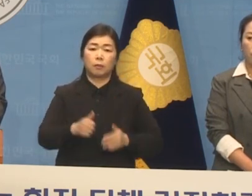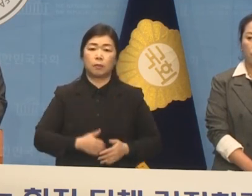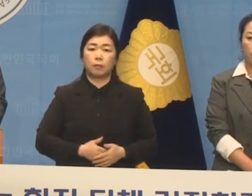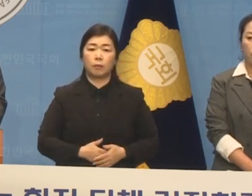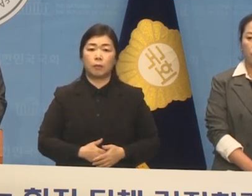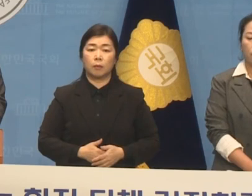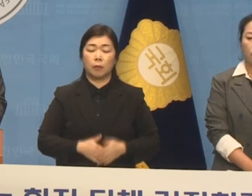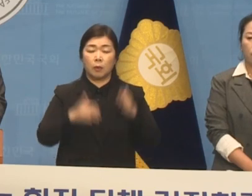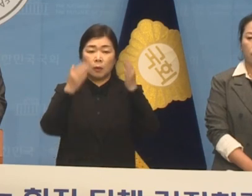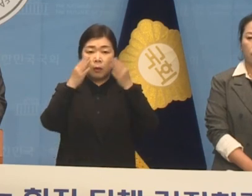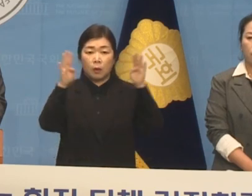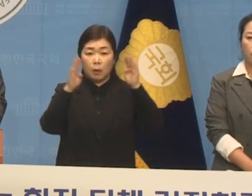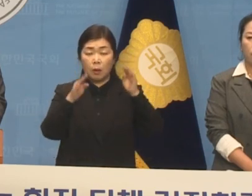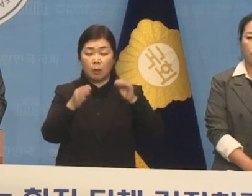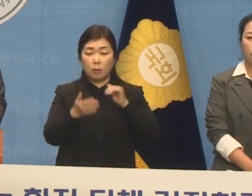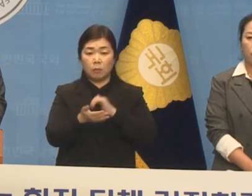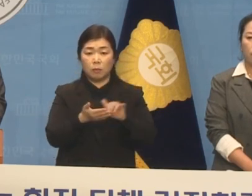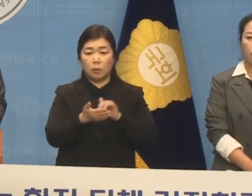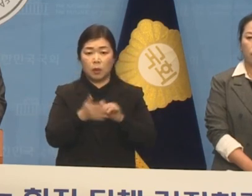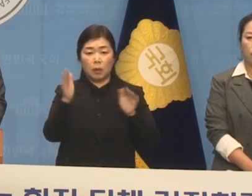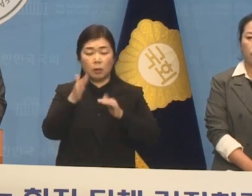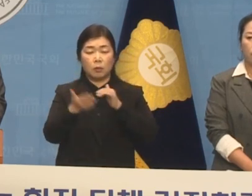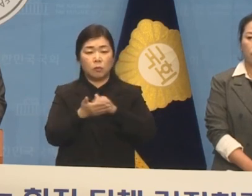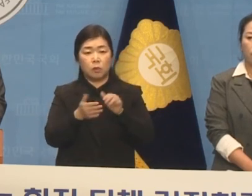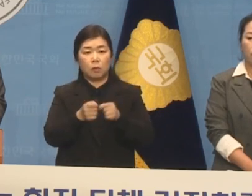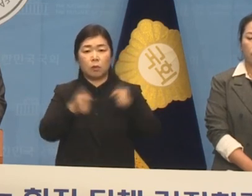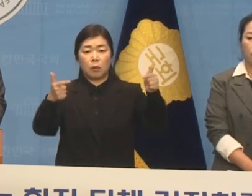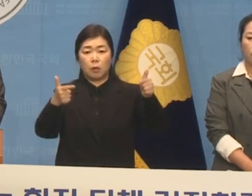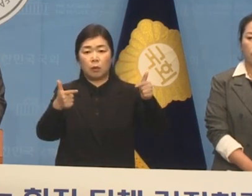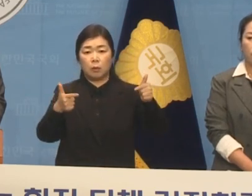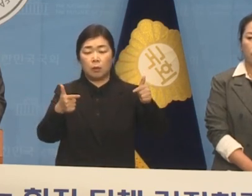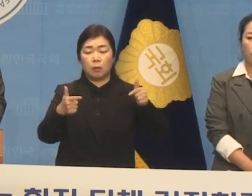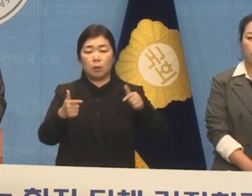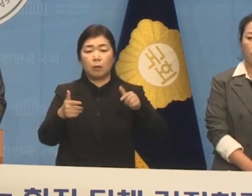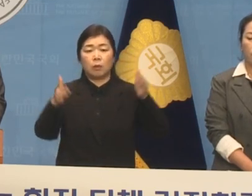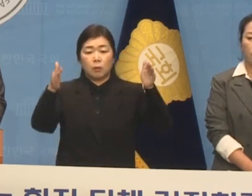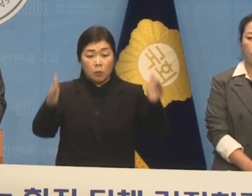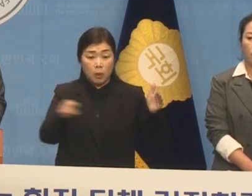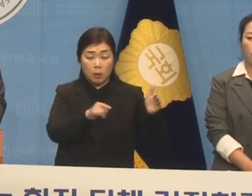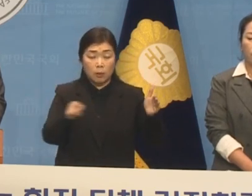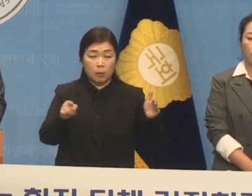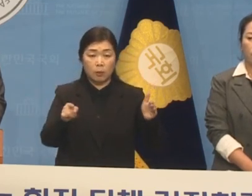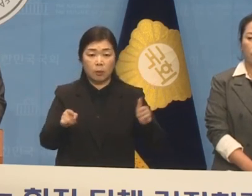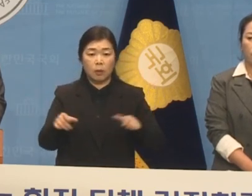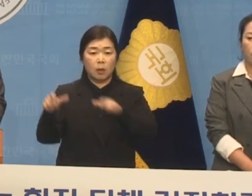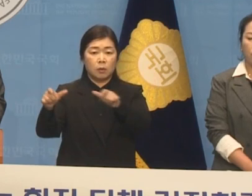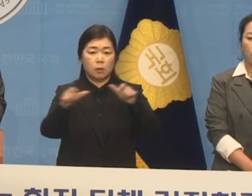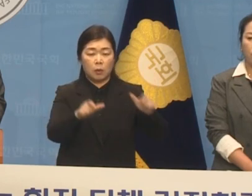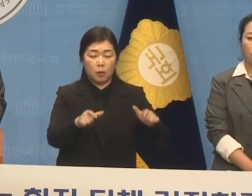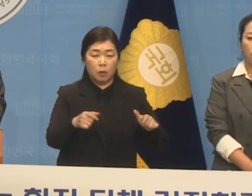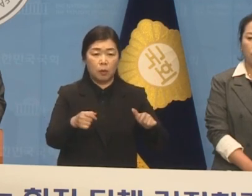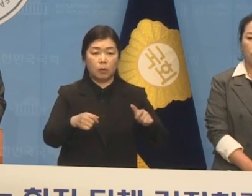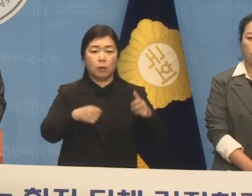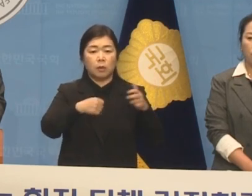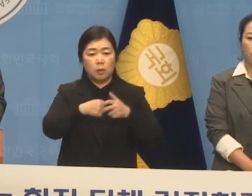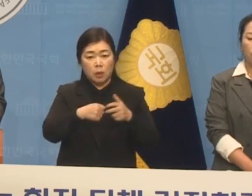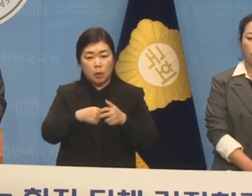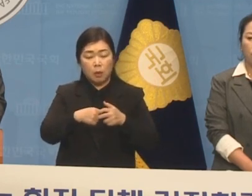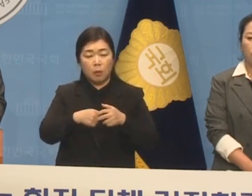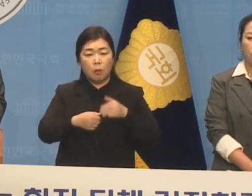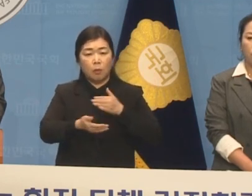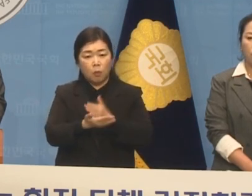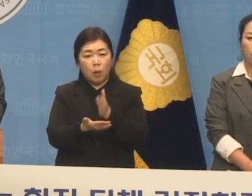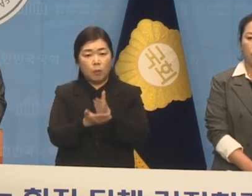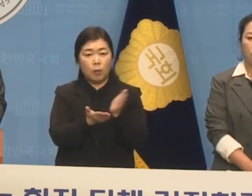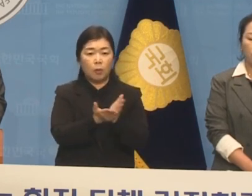대학 증원의 정원에 따른 교육기관 공백의 해소를 위하여 그리고 지역 및 진료 과목 및